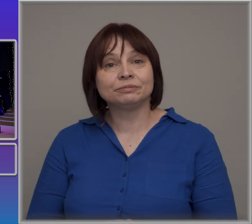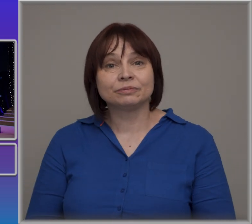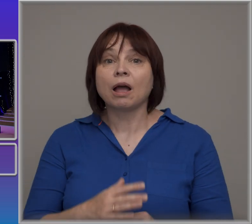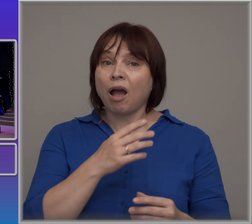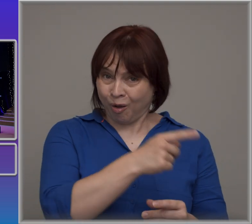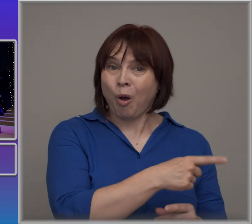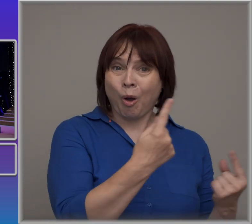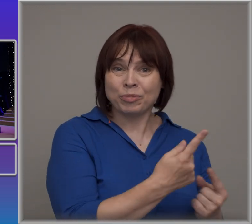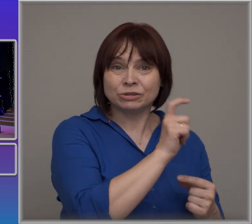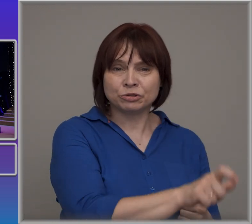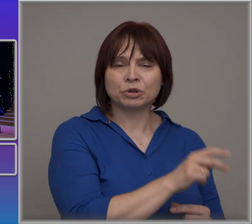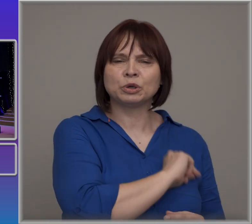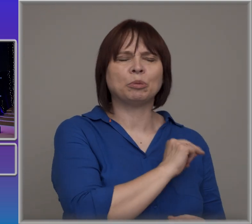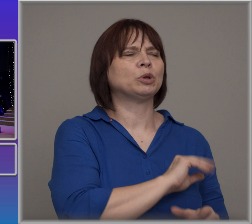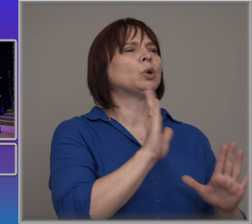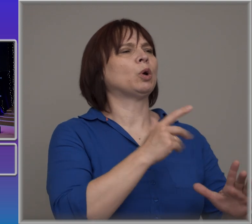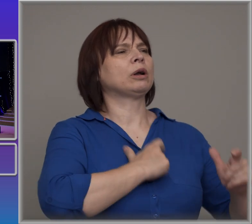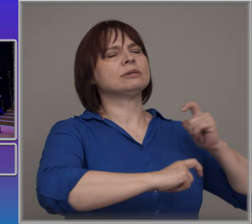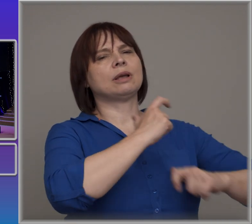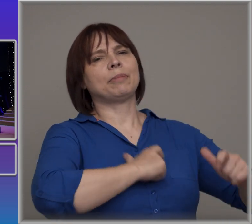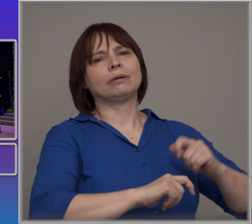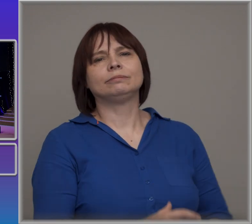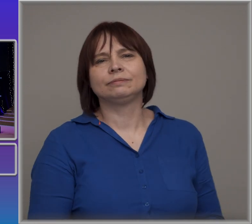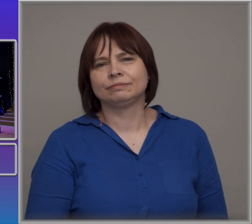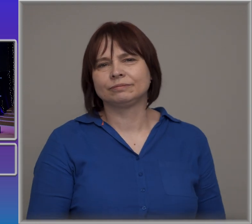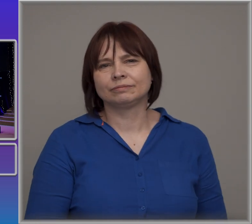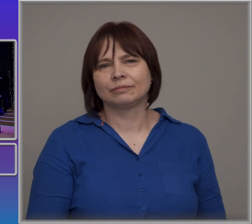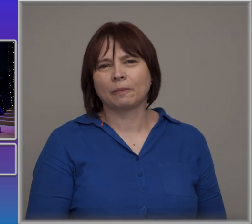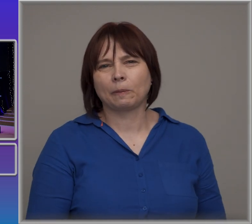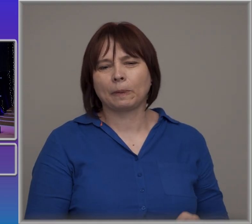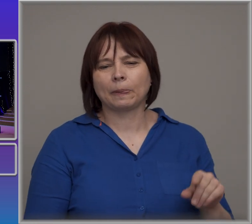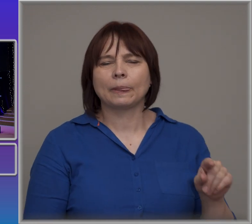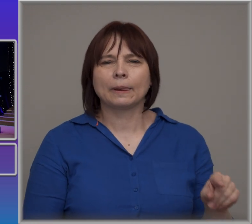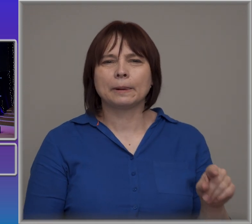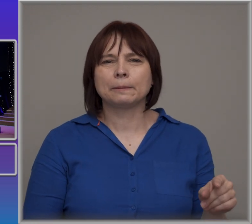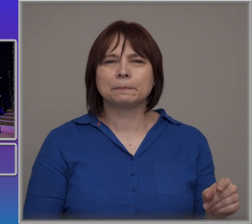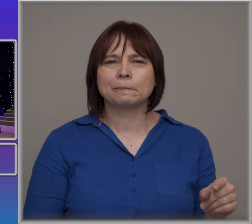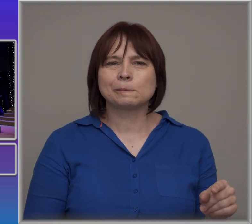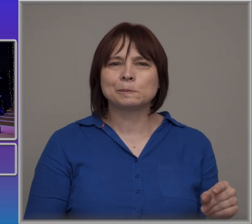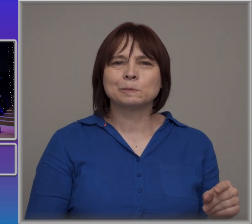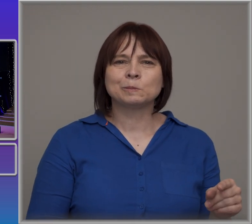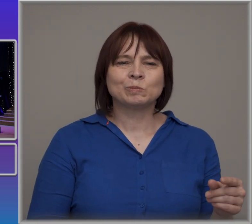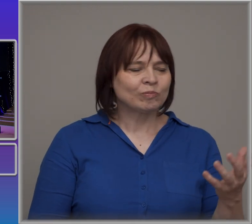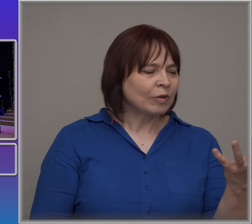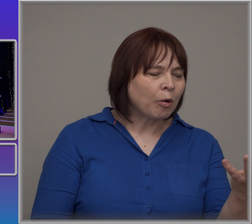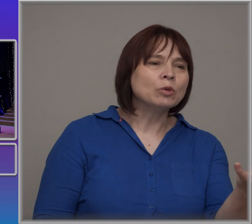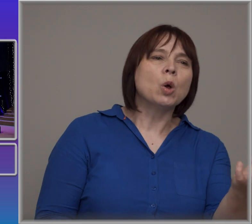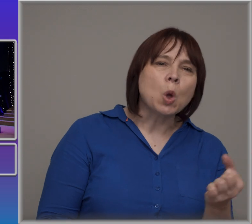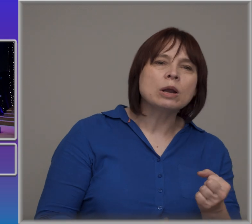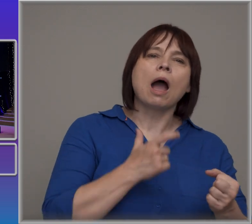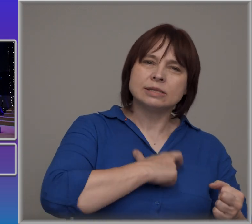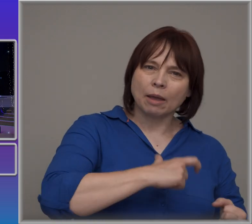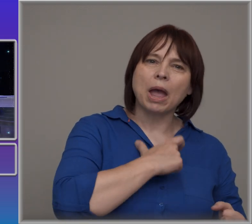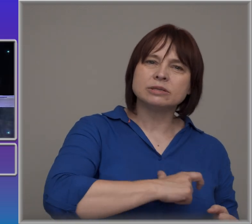и на кухне, и в мастерской, и в поле. И Мартин Лютер, он начинает показывать, так в чем тогда